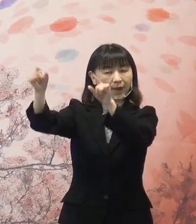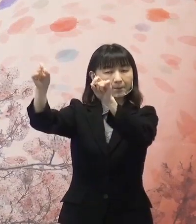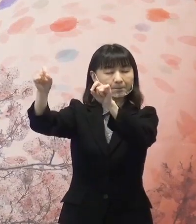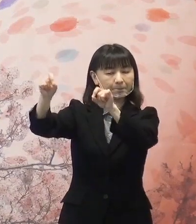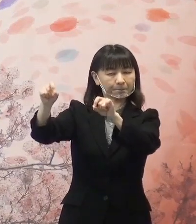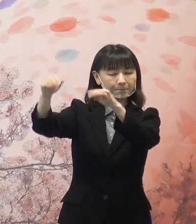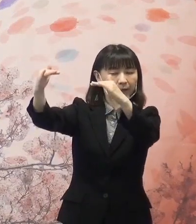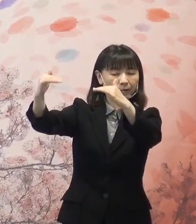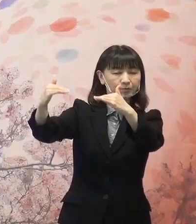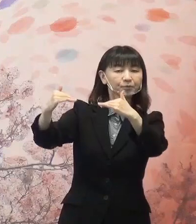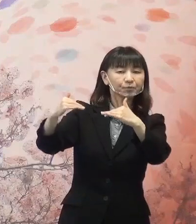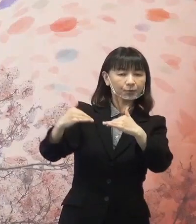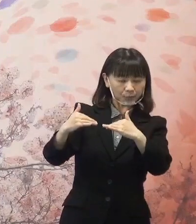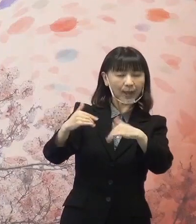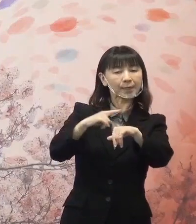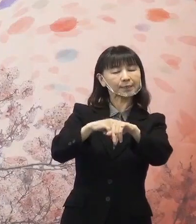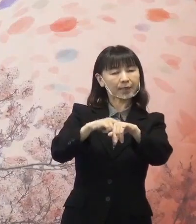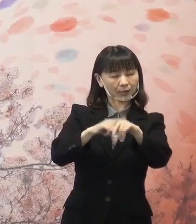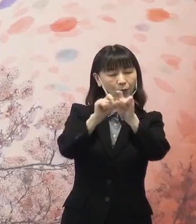題だと思いますし、